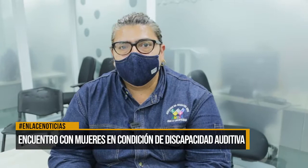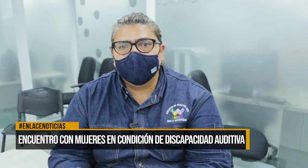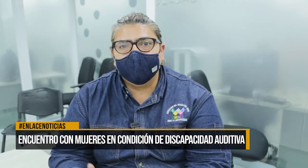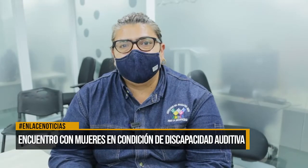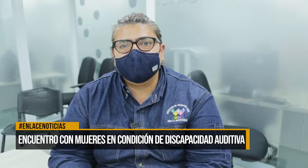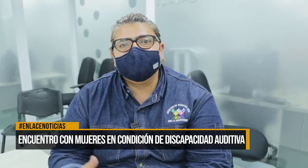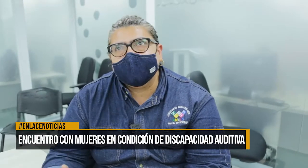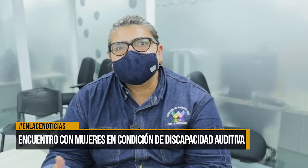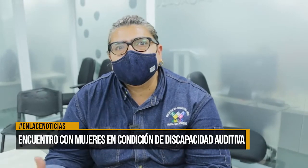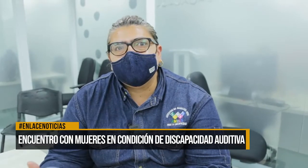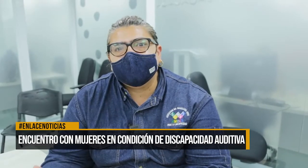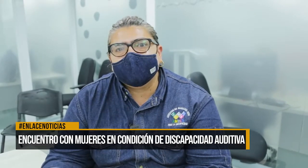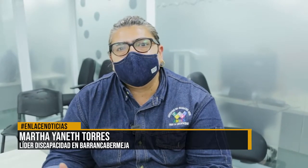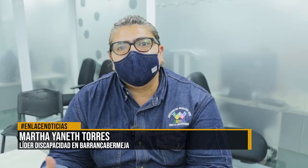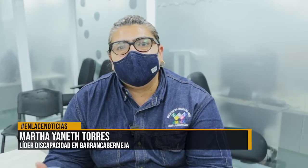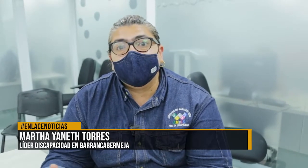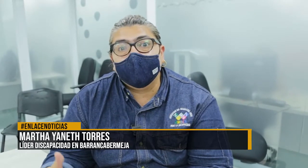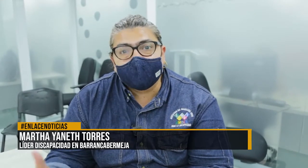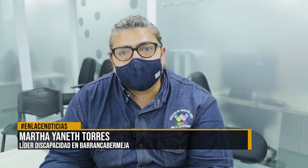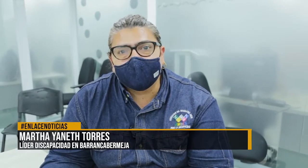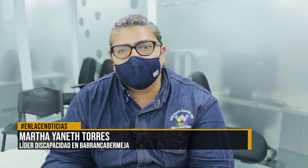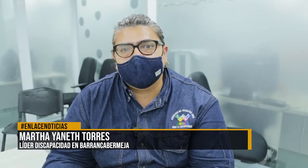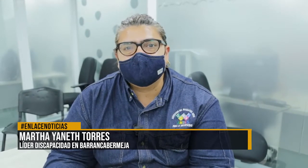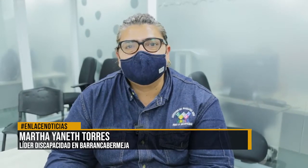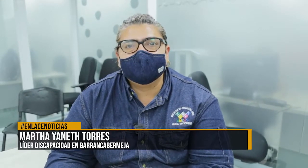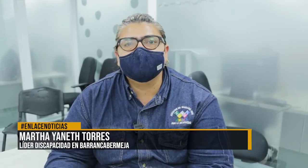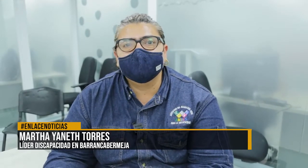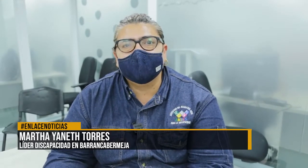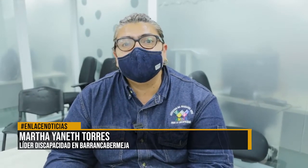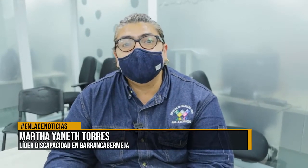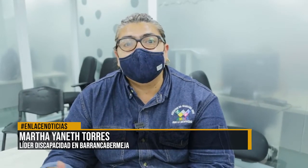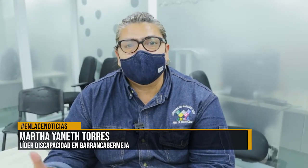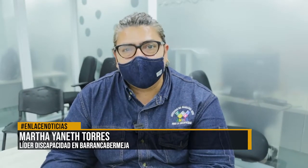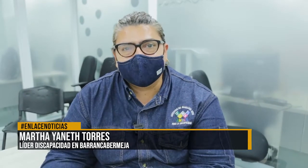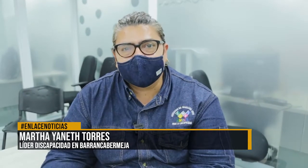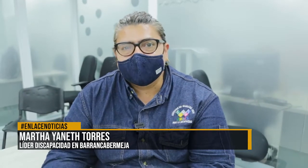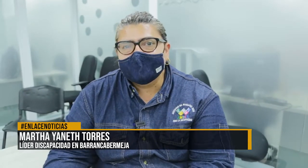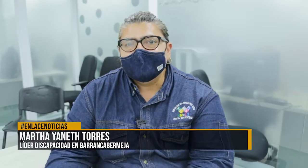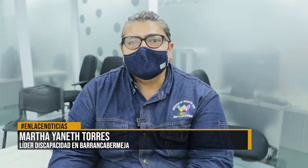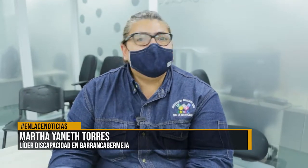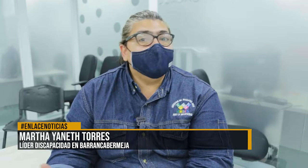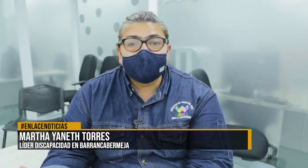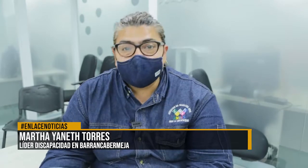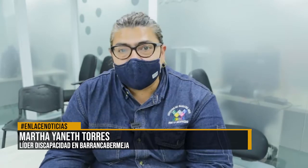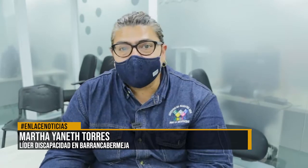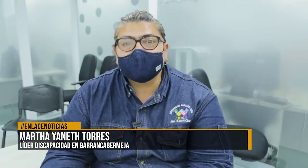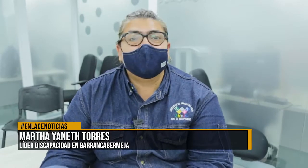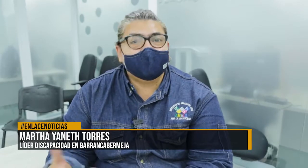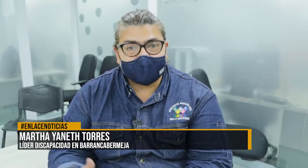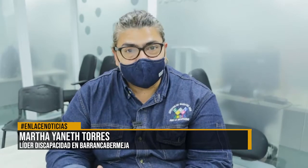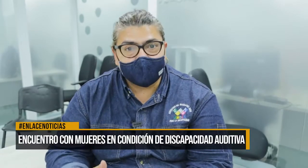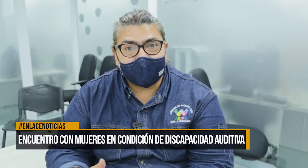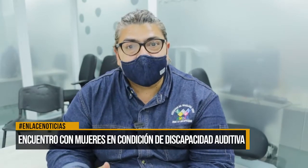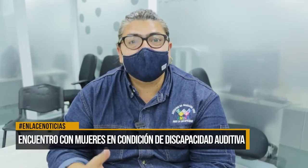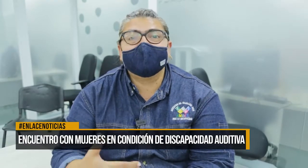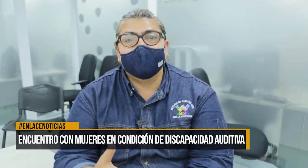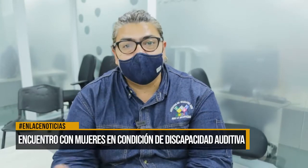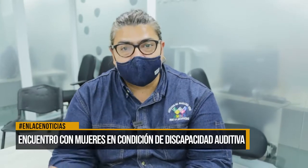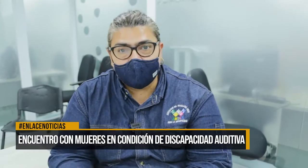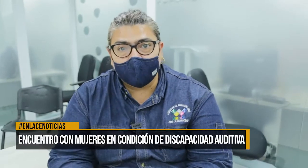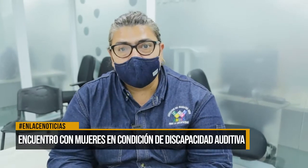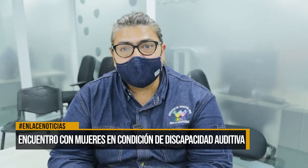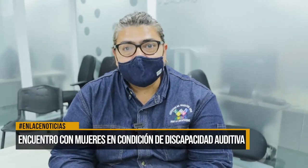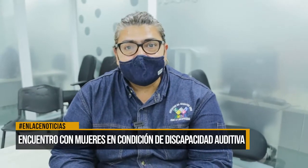significativo, porque es la manera como el gobierno local está respondiendo a una demanda de muchos años de atención a